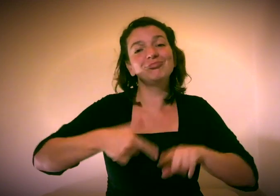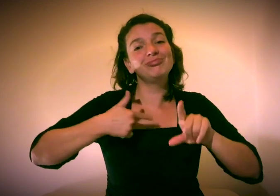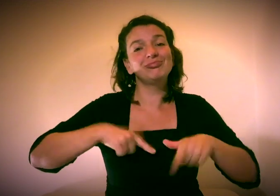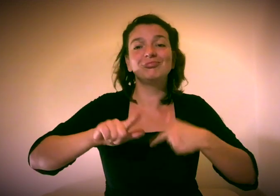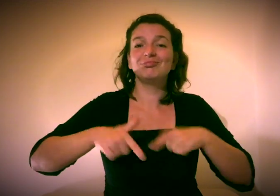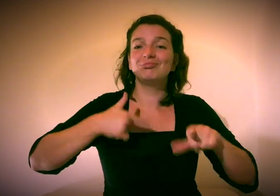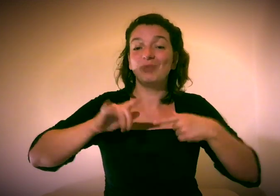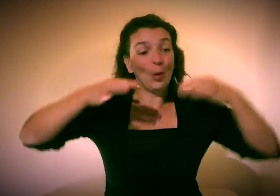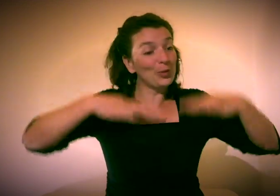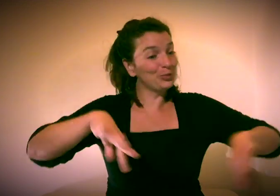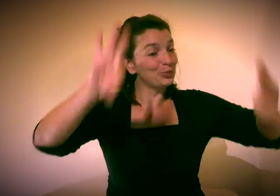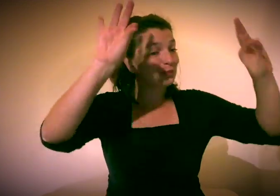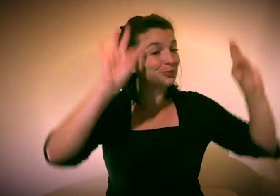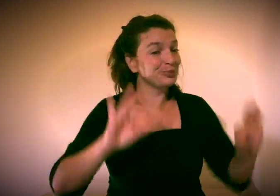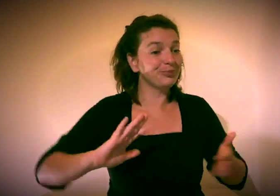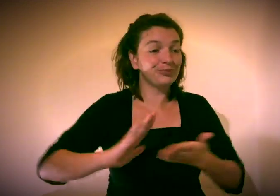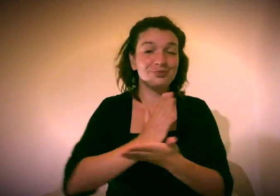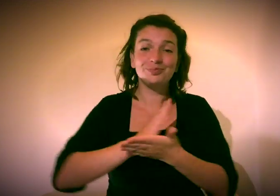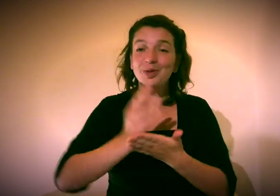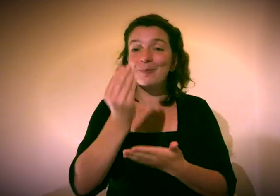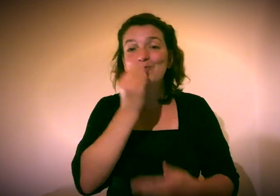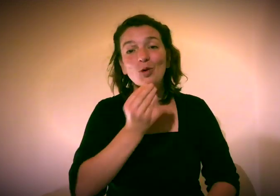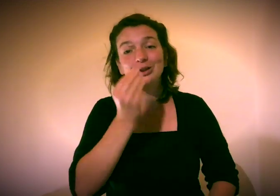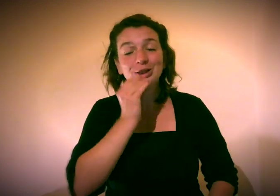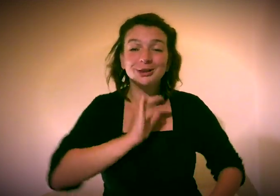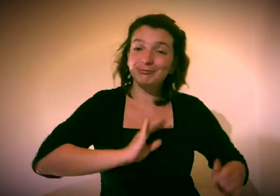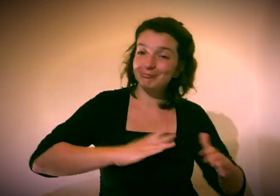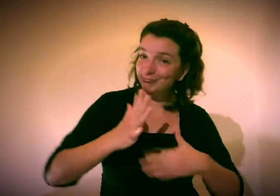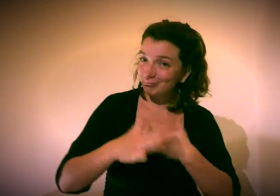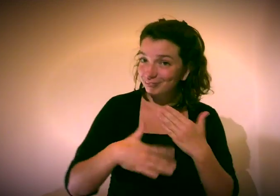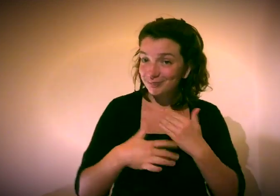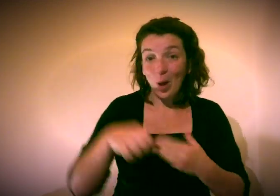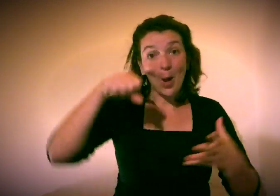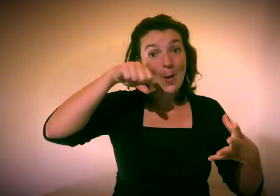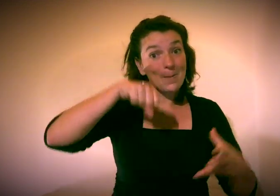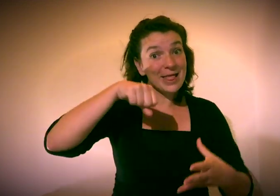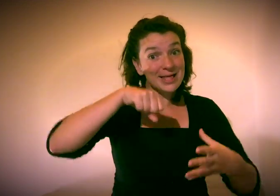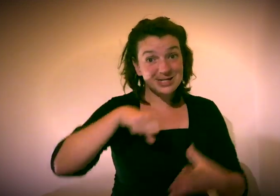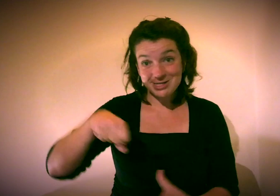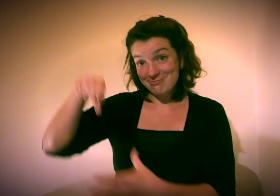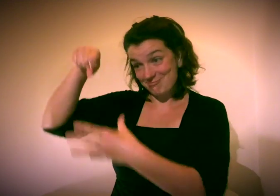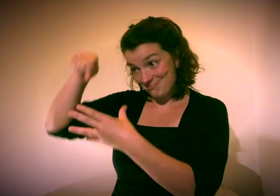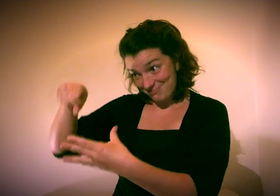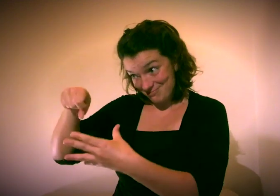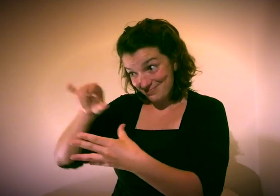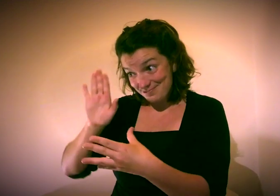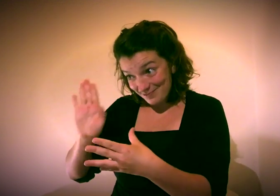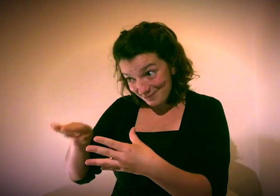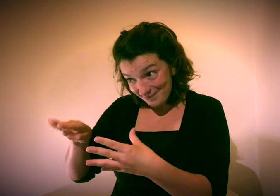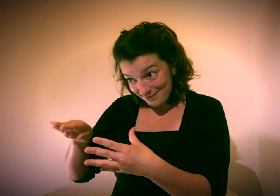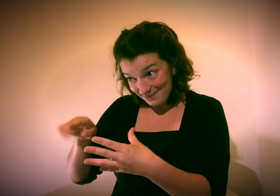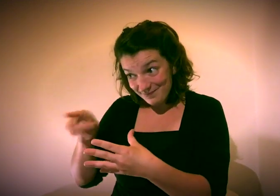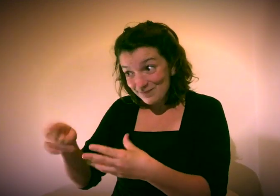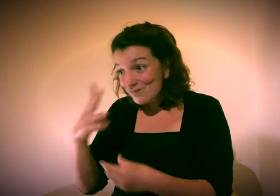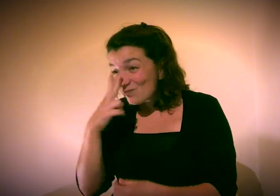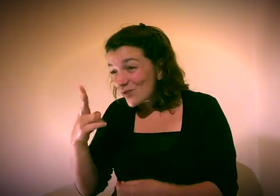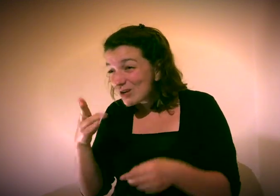Après le déjeuner, elle lui tendit un petit panier et lui dit « Regarde bien, le long